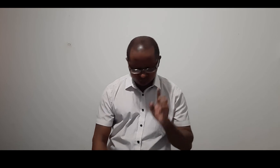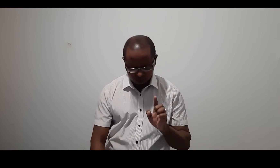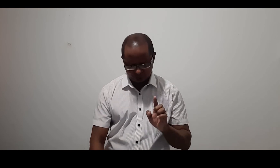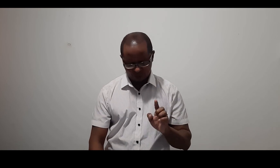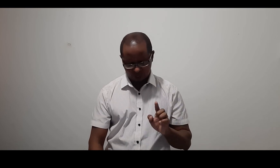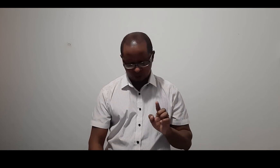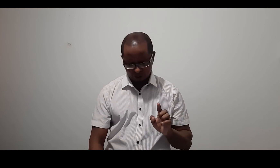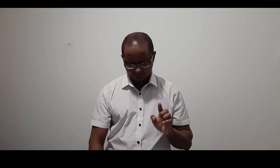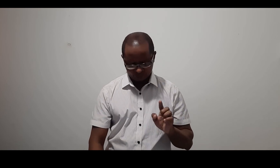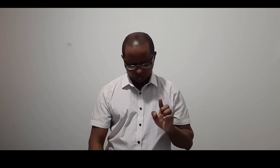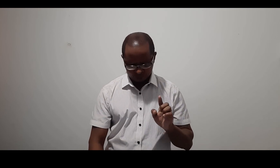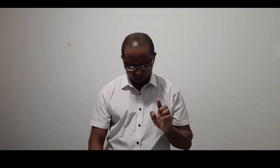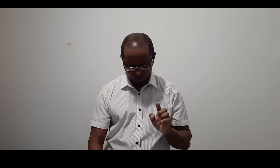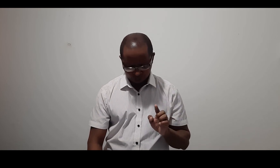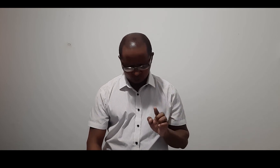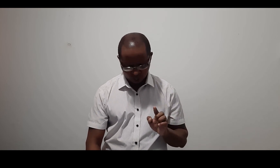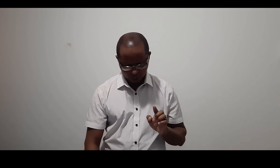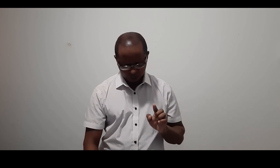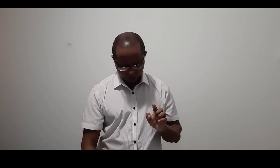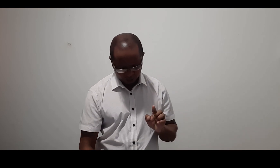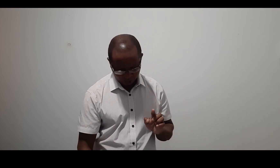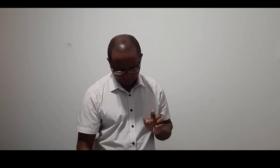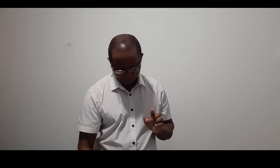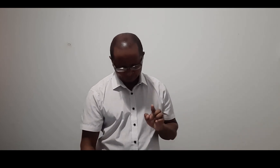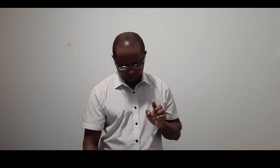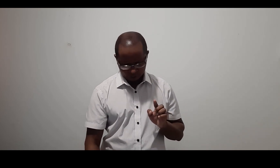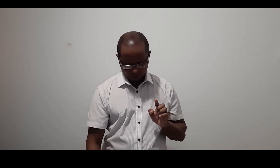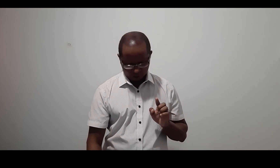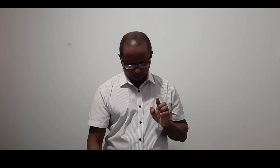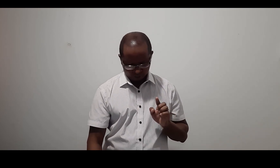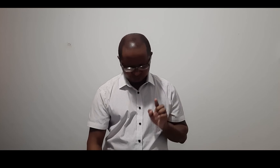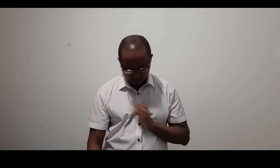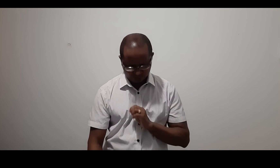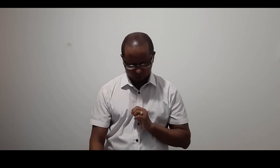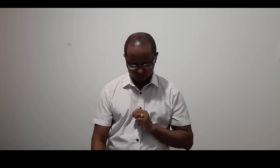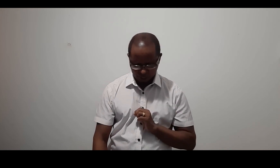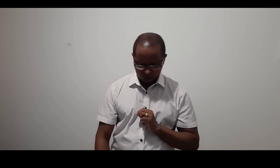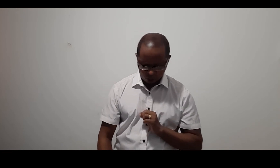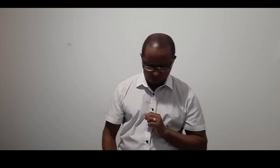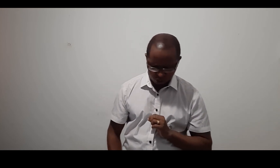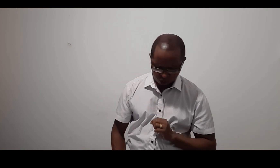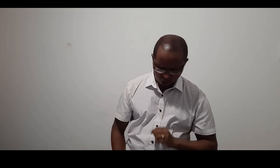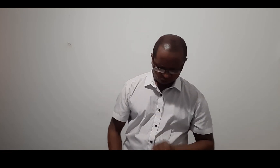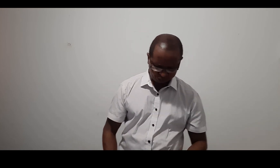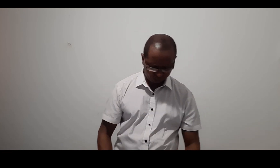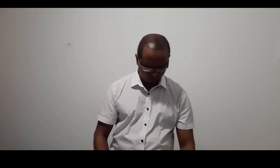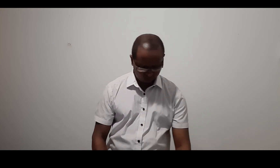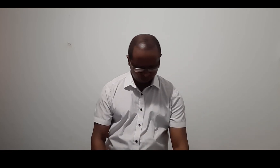esoriko aminareo amin'ny nofinareo ny fo vato ka omeko fo nofy